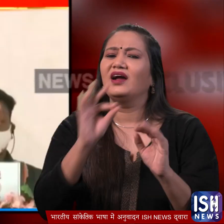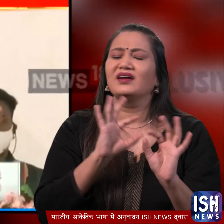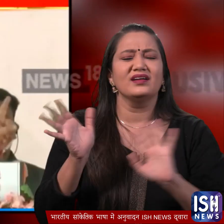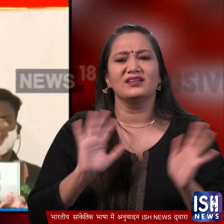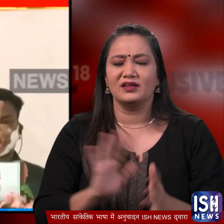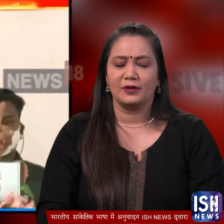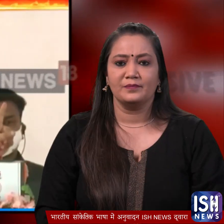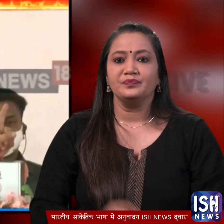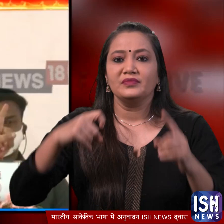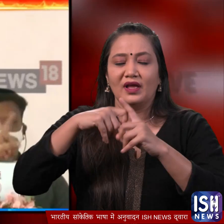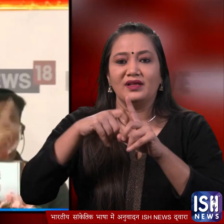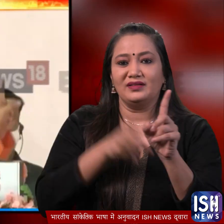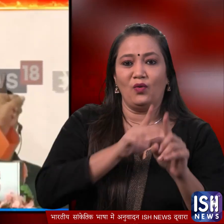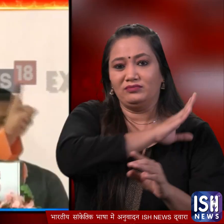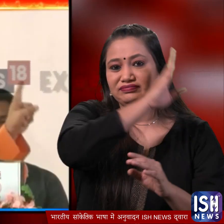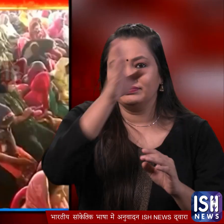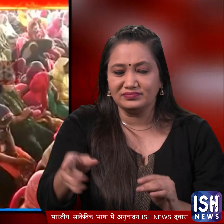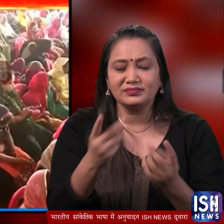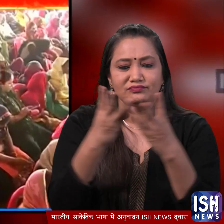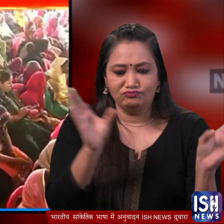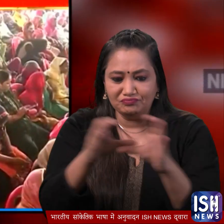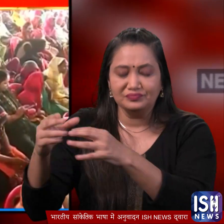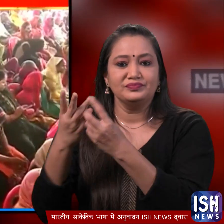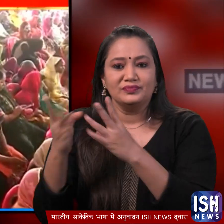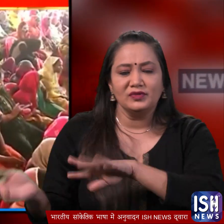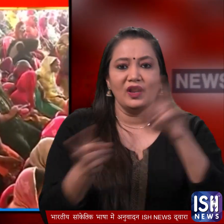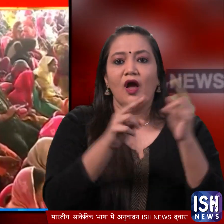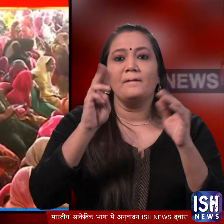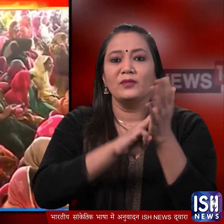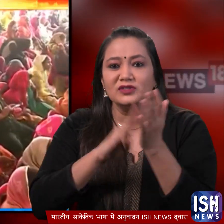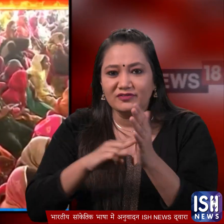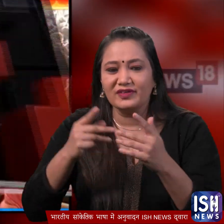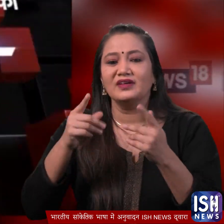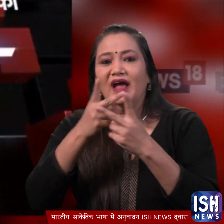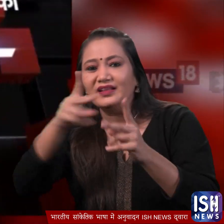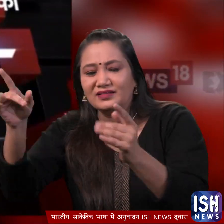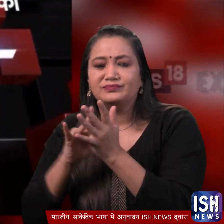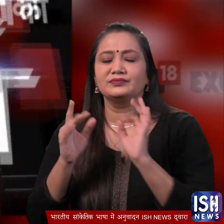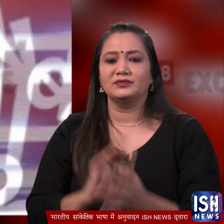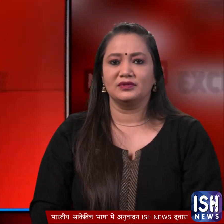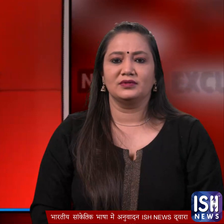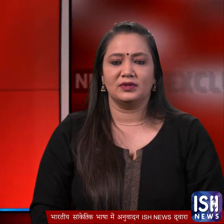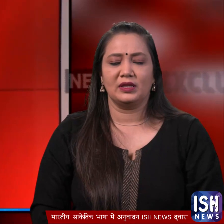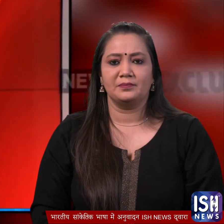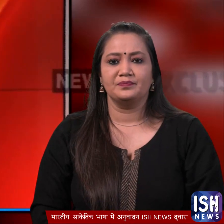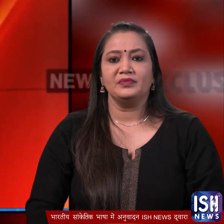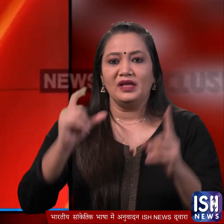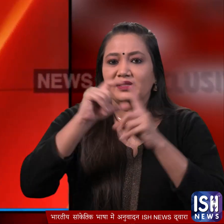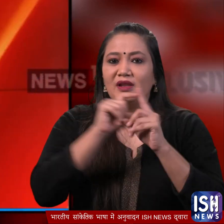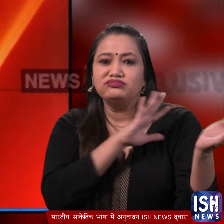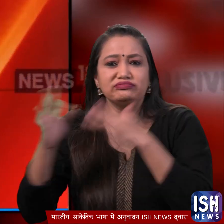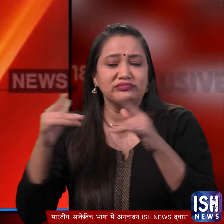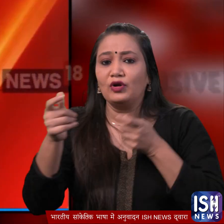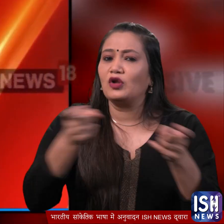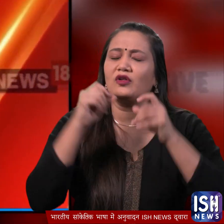रहे हैं। कैराना में योगी के दौरे के साथ ही कई दल पलायन और मुजफ्फरनगर दंगों को मुद्दा बनाते दिखे। दिल्ली में प्रदूषण का स्तर काबू में आता नहीं